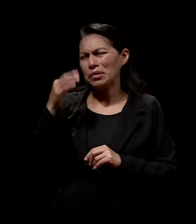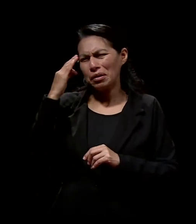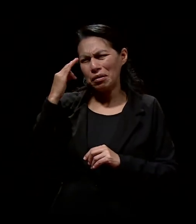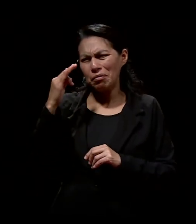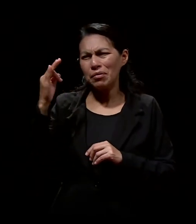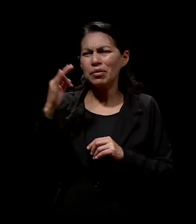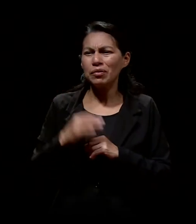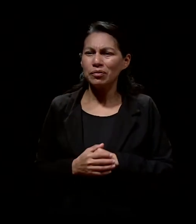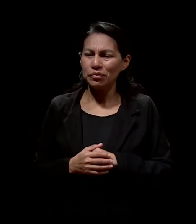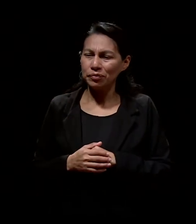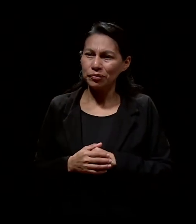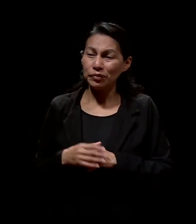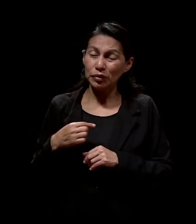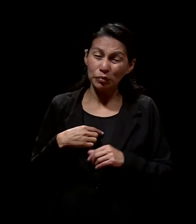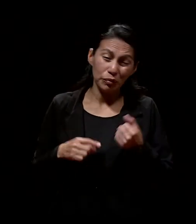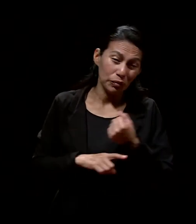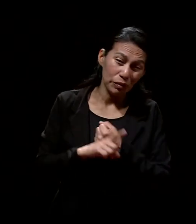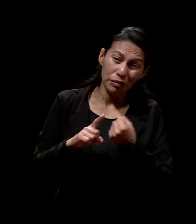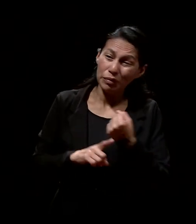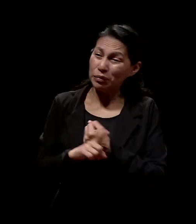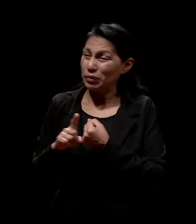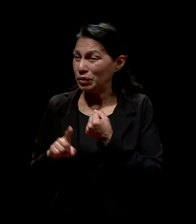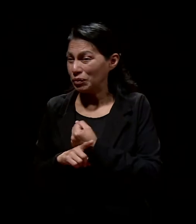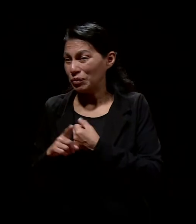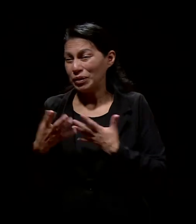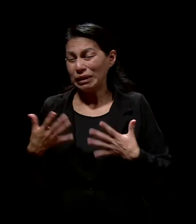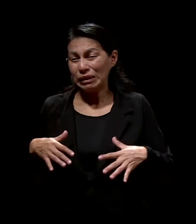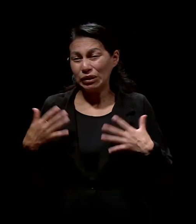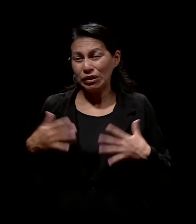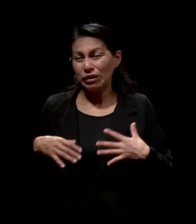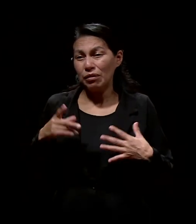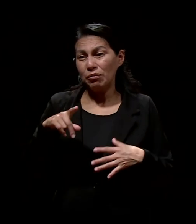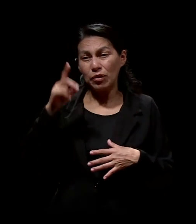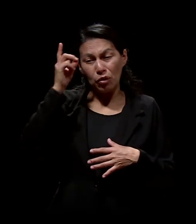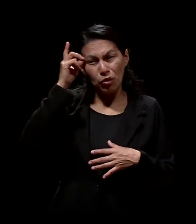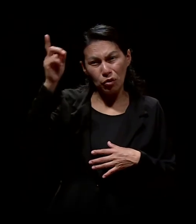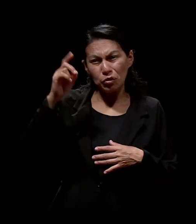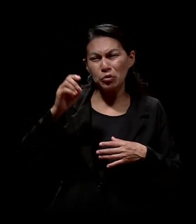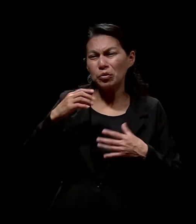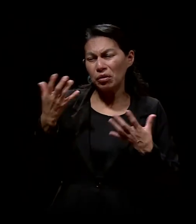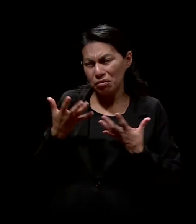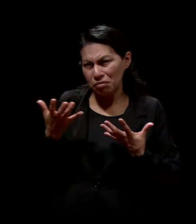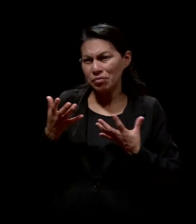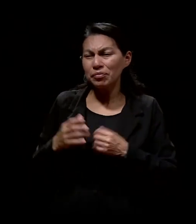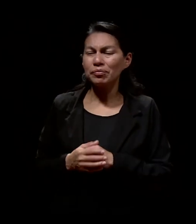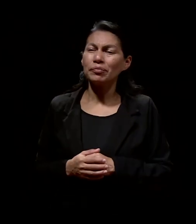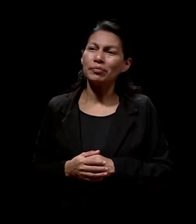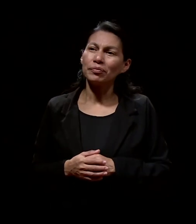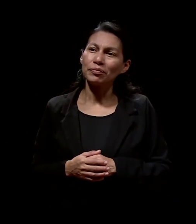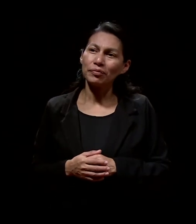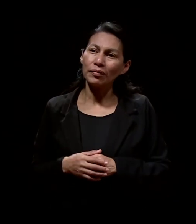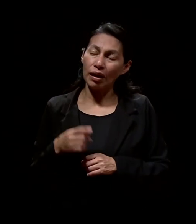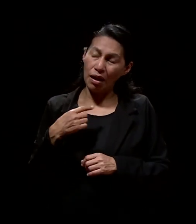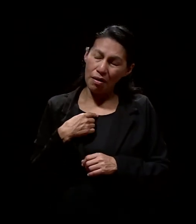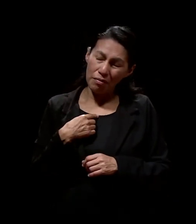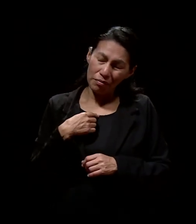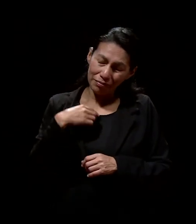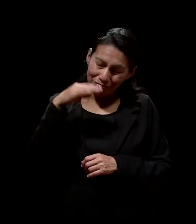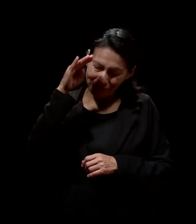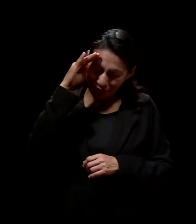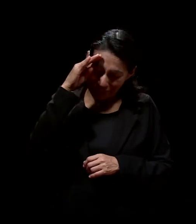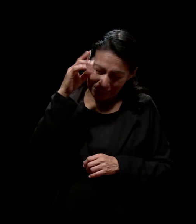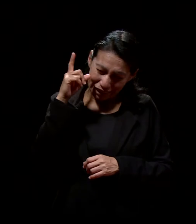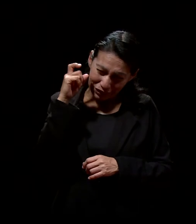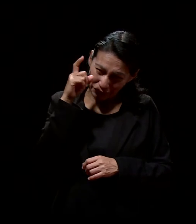computadora, pasó el tiempo. Y estuve teniendo muchas dificultades, pero Dios iba obrando en su momento. Para